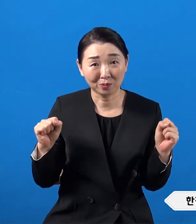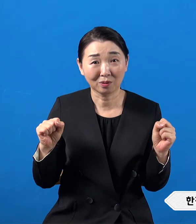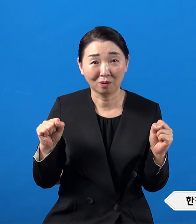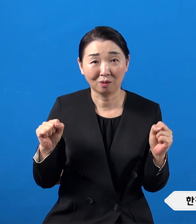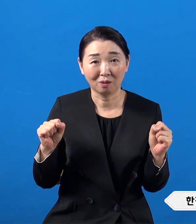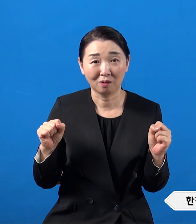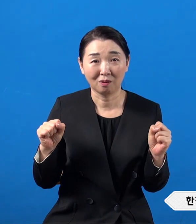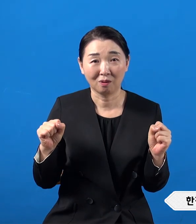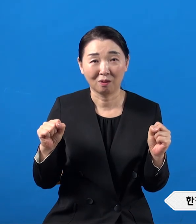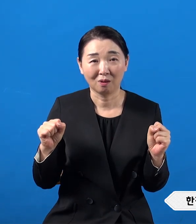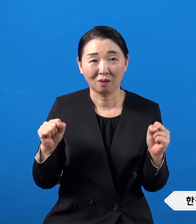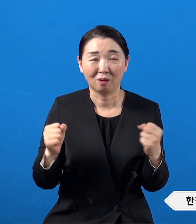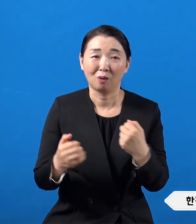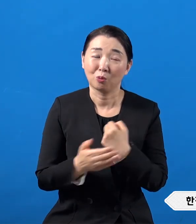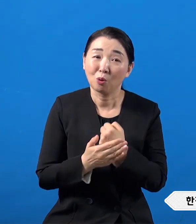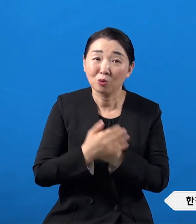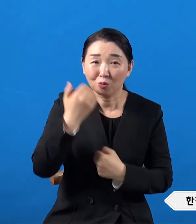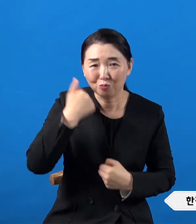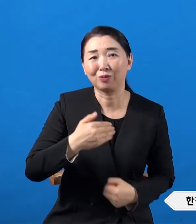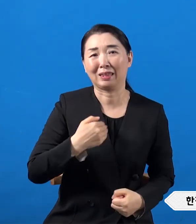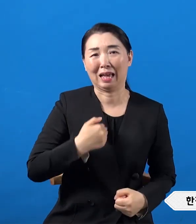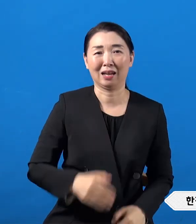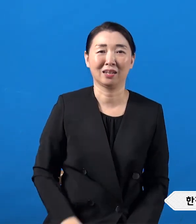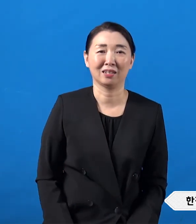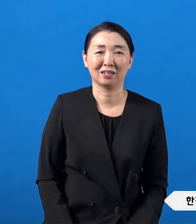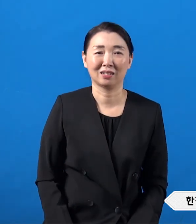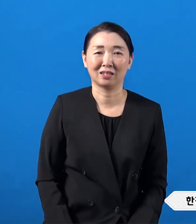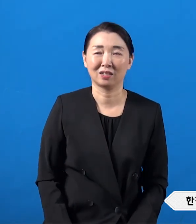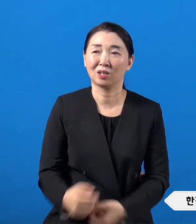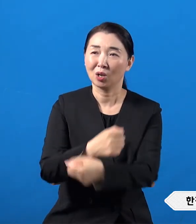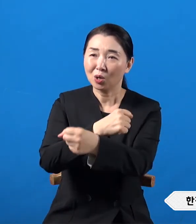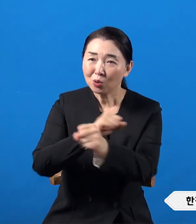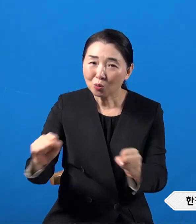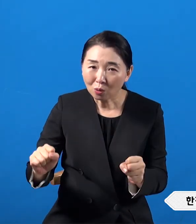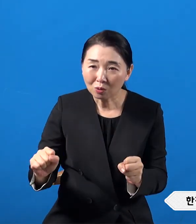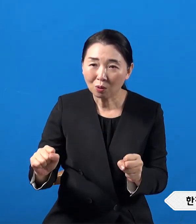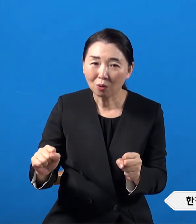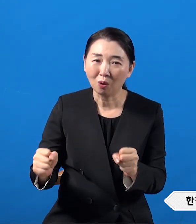용서의 수혜자는 바로 나입니다. 용서의